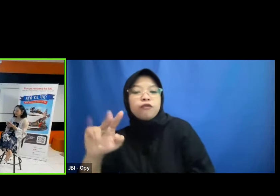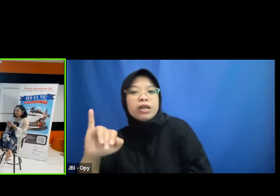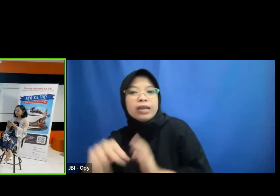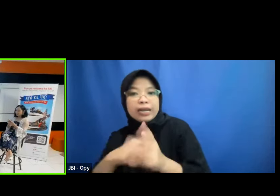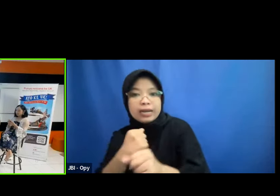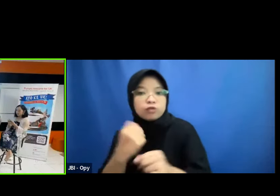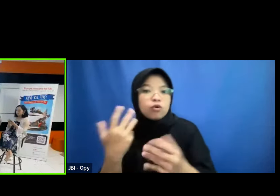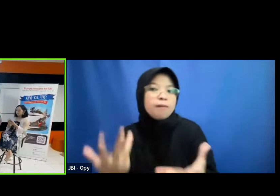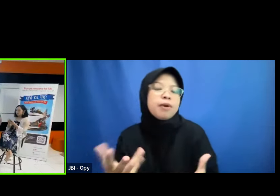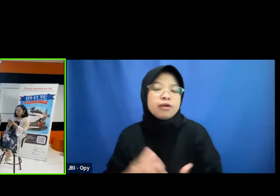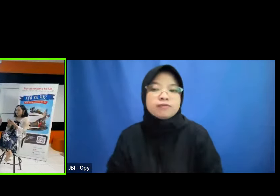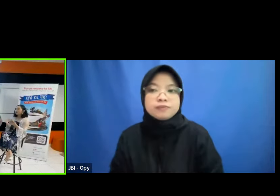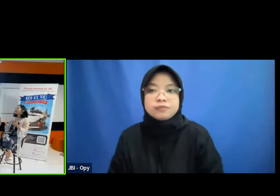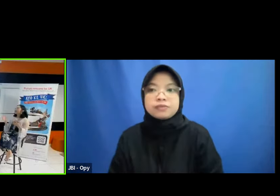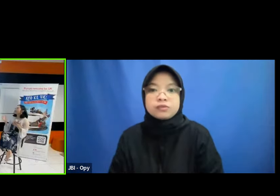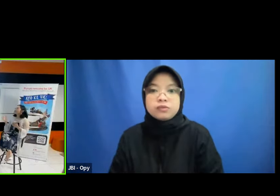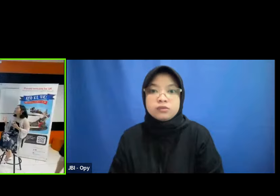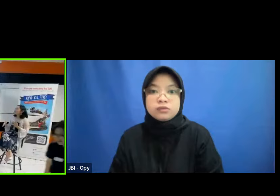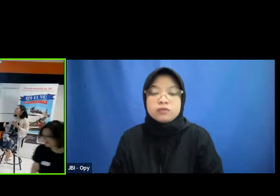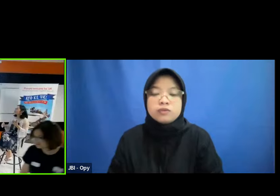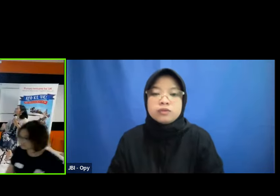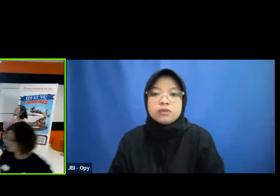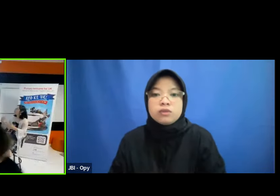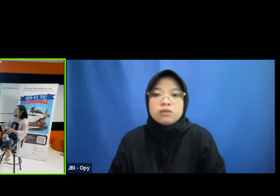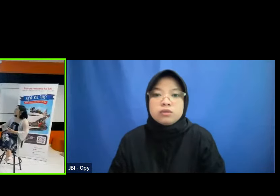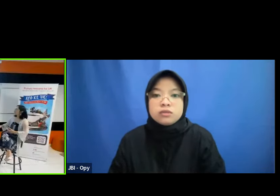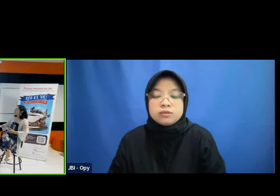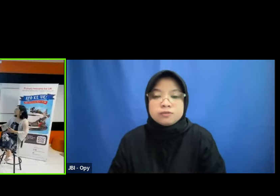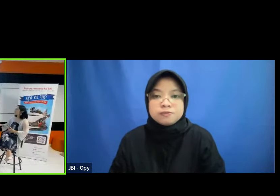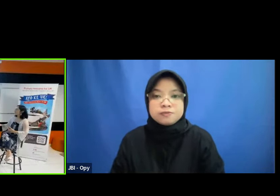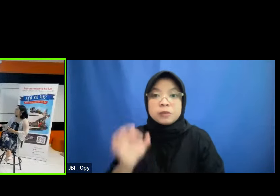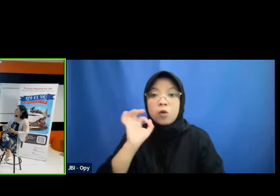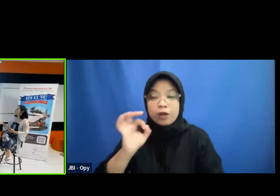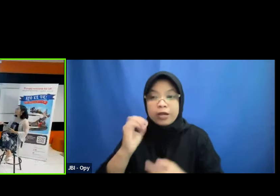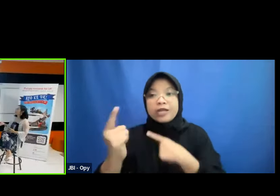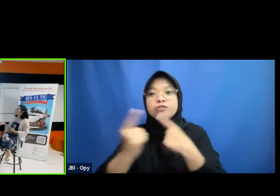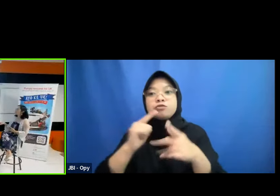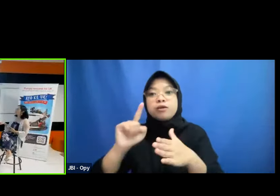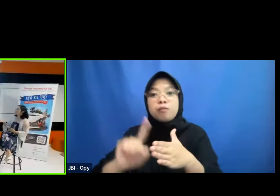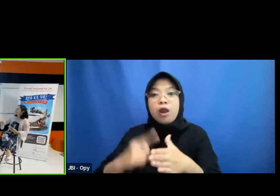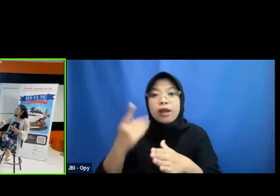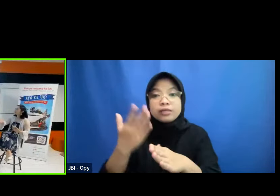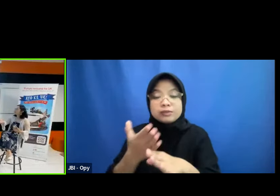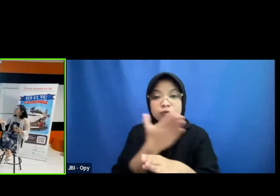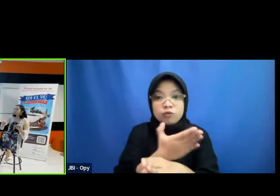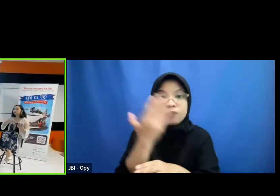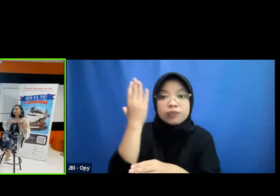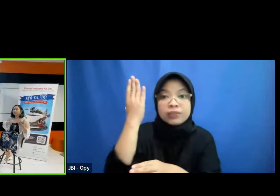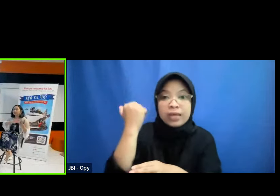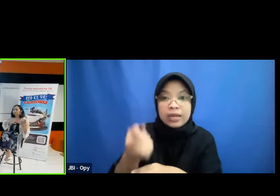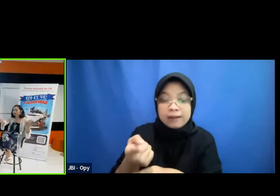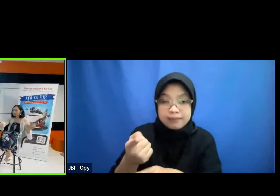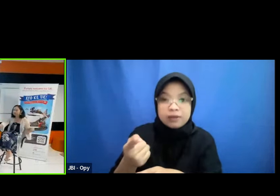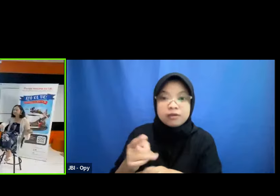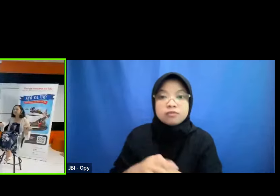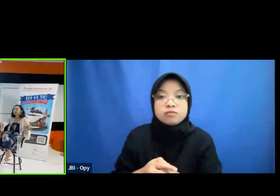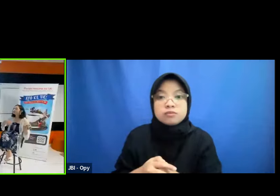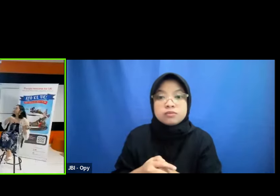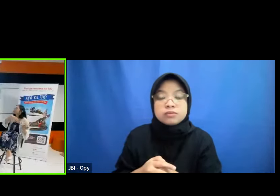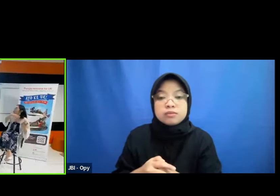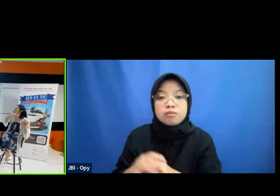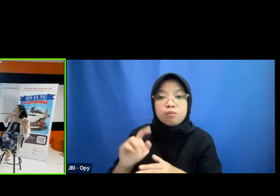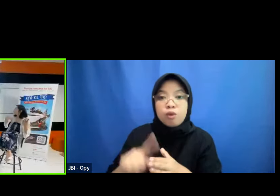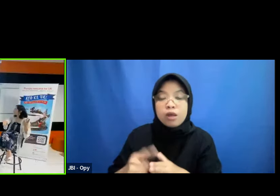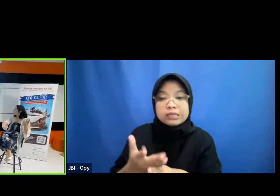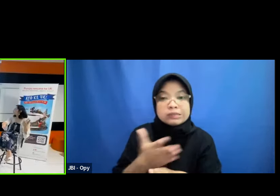chevenenersivenersnya Nah mungkin untuk kita memulai sesi hari ini e karena tadi sebelum kita mulai sesi kita